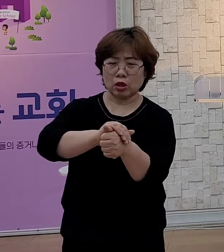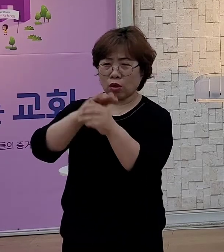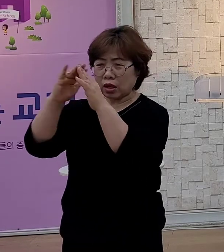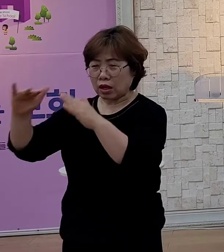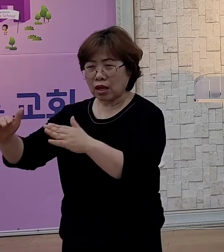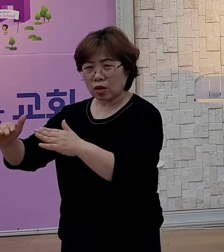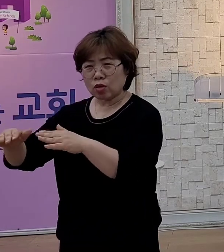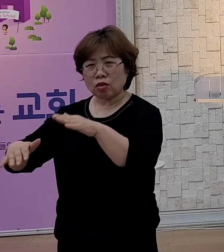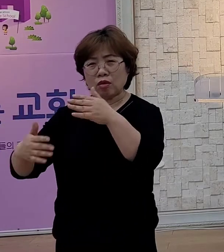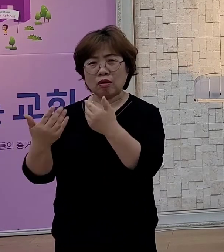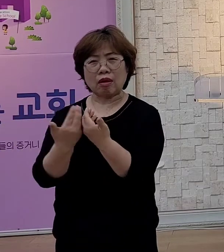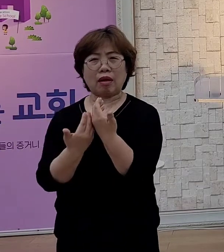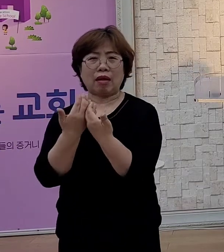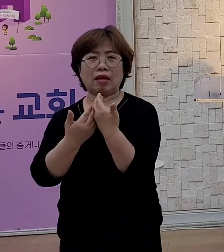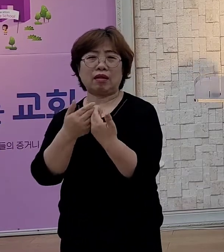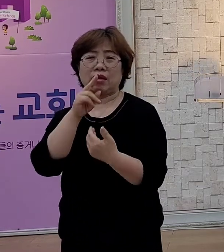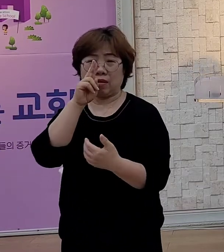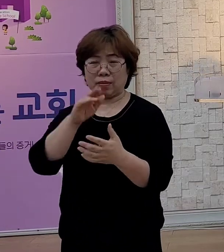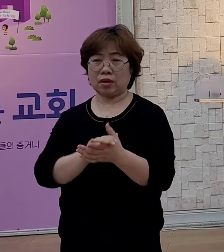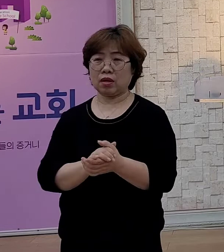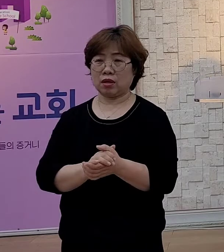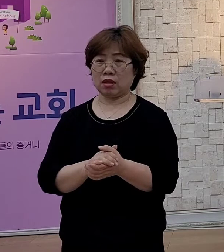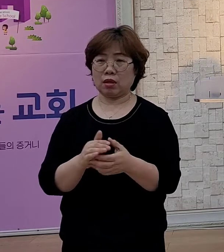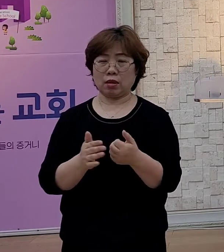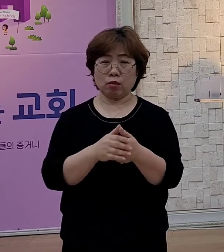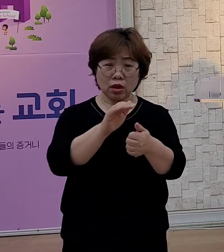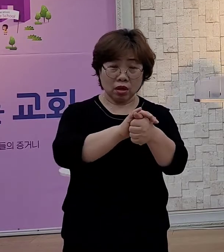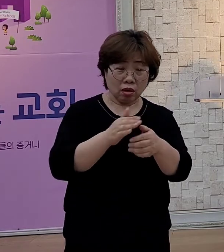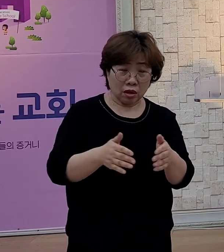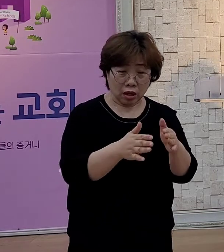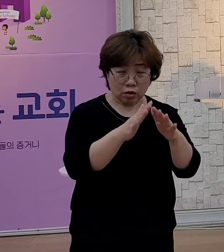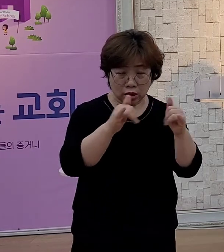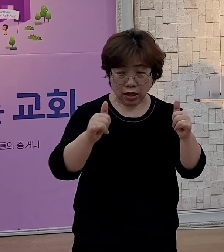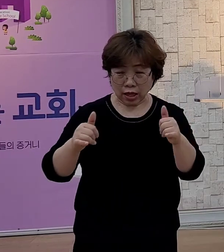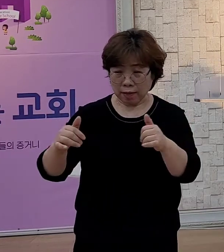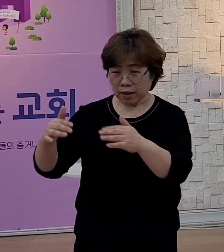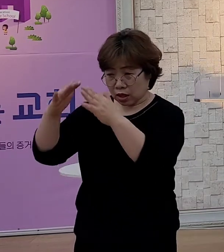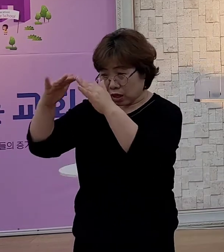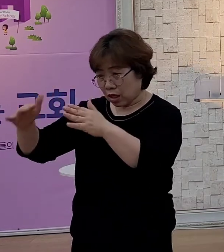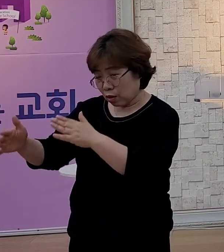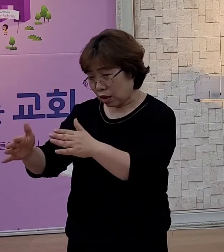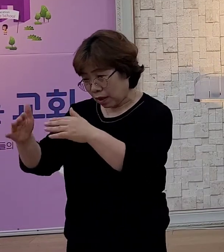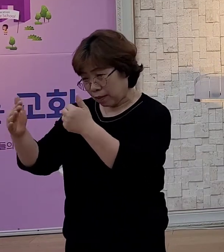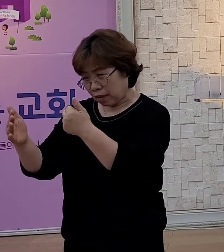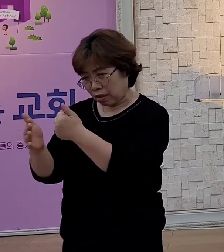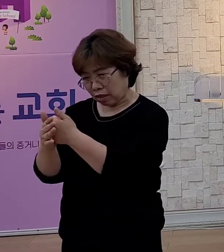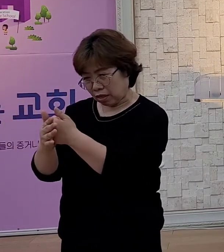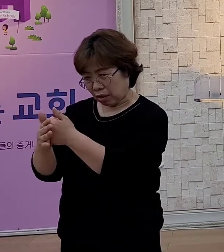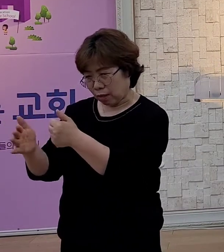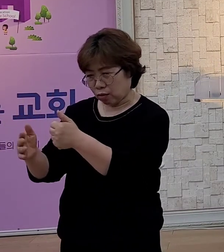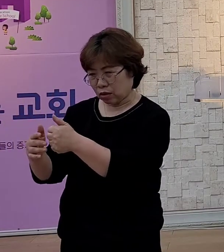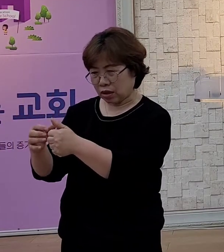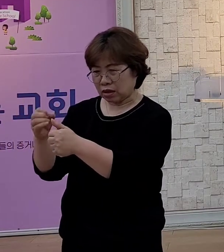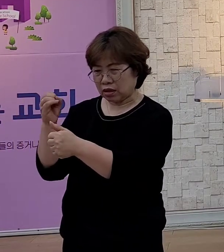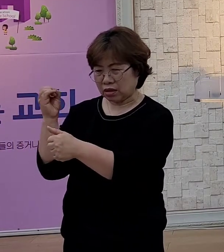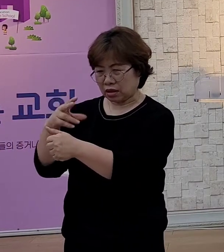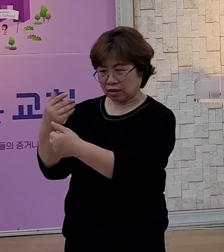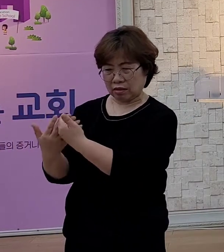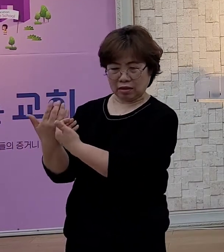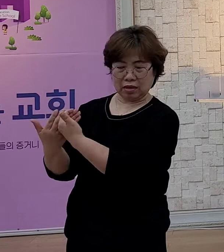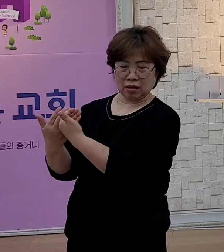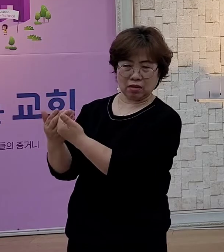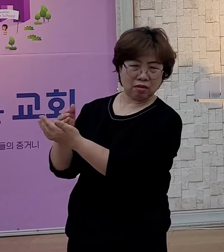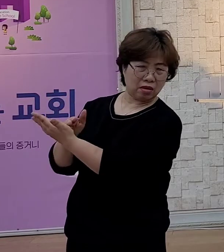아무튼 이 경상도 사람이 다른 것 다 안 따지고 전라도 사람이라는 그 이유만으로 만약에 그